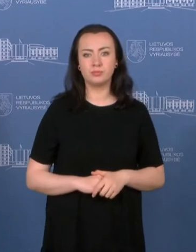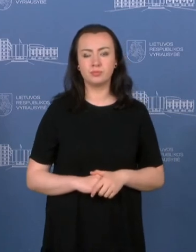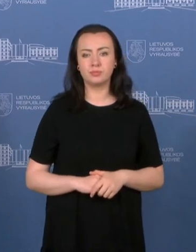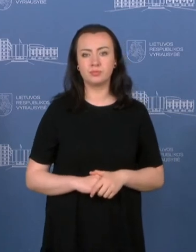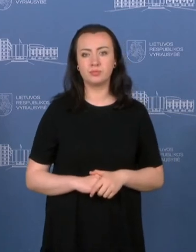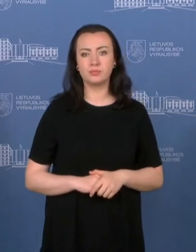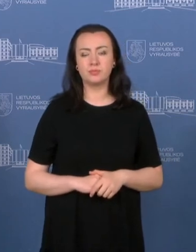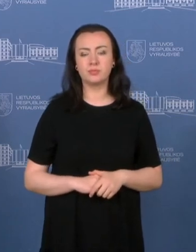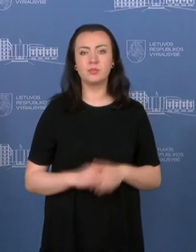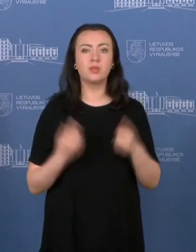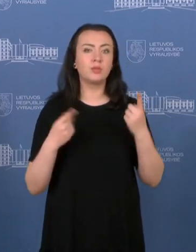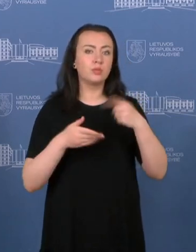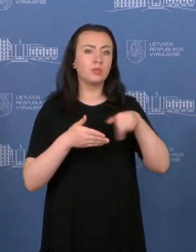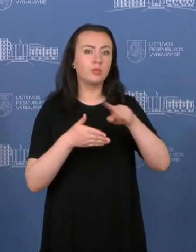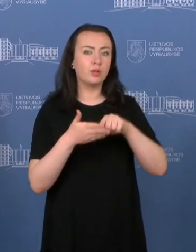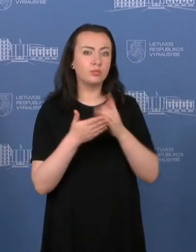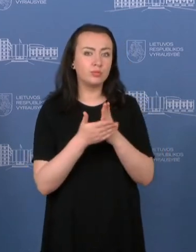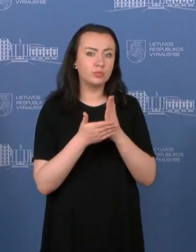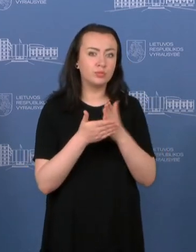Ar dar būtų klausimų?